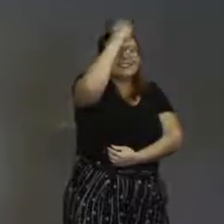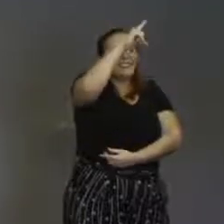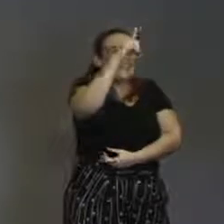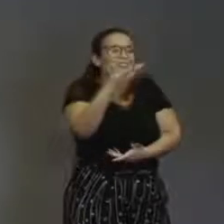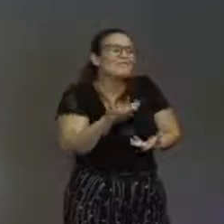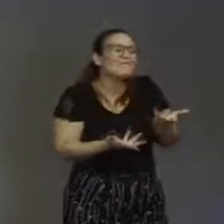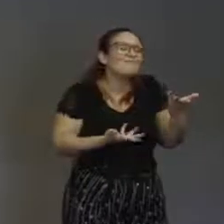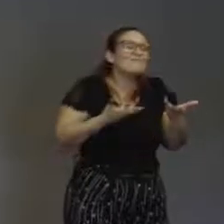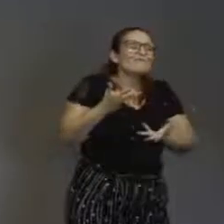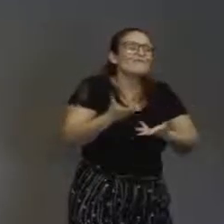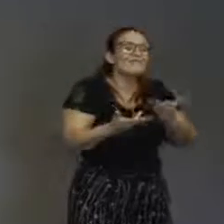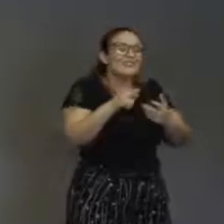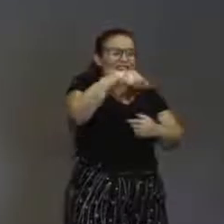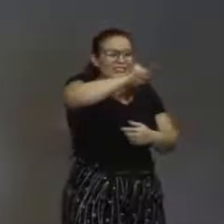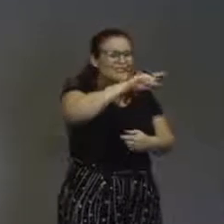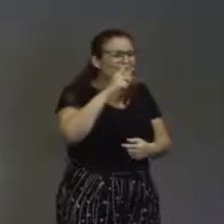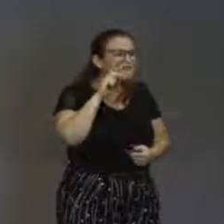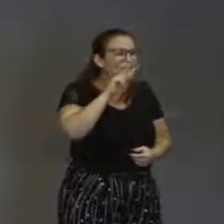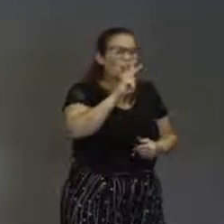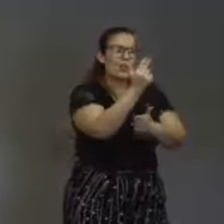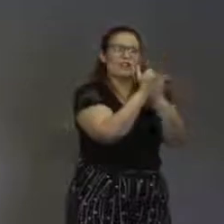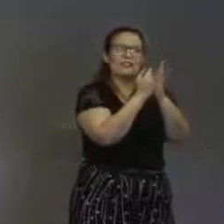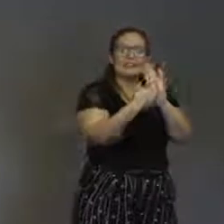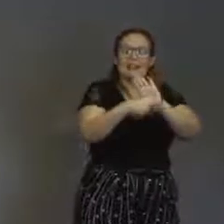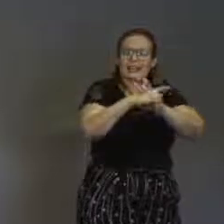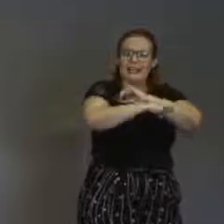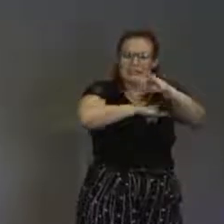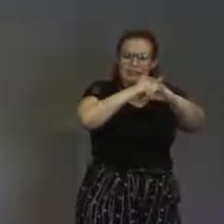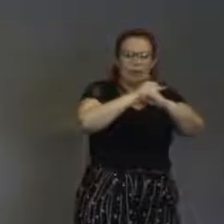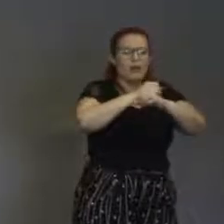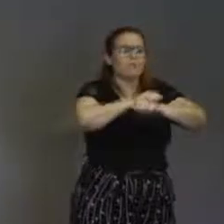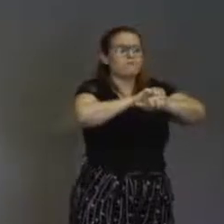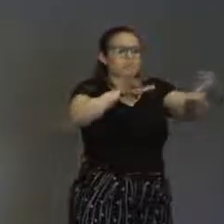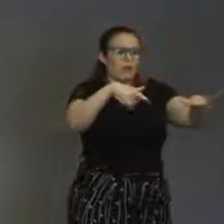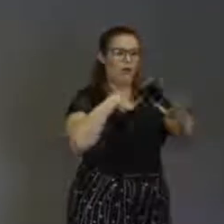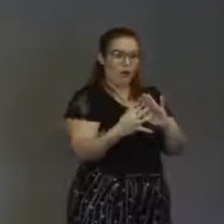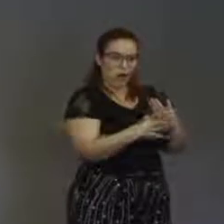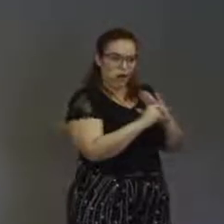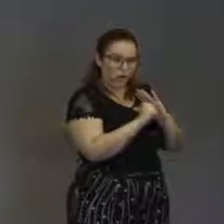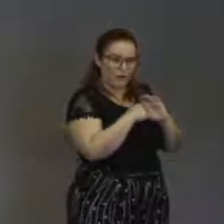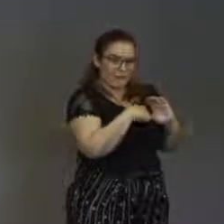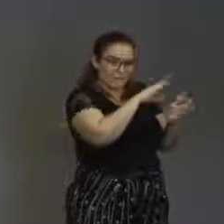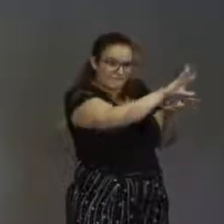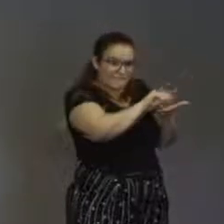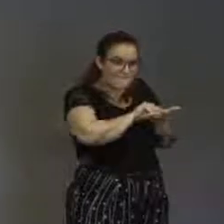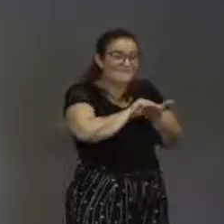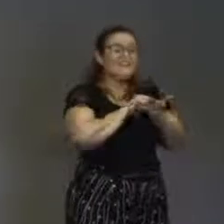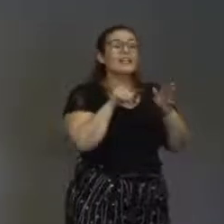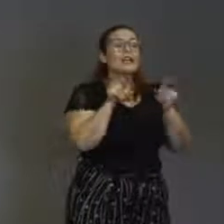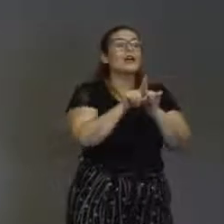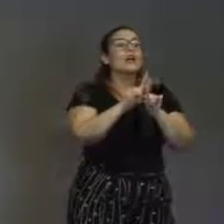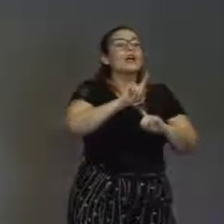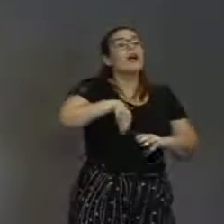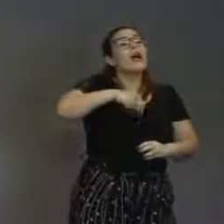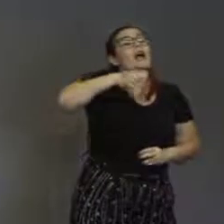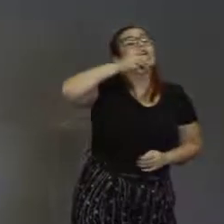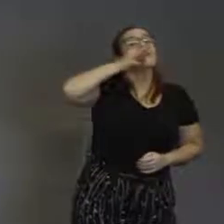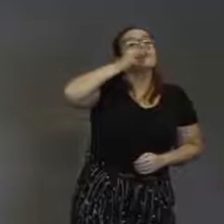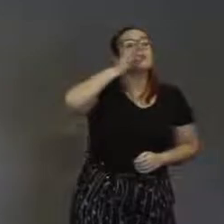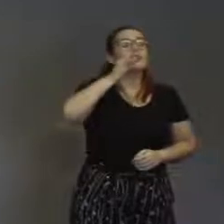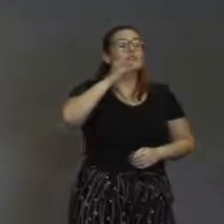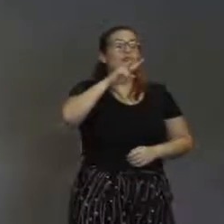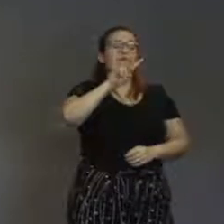sei se vocês viram um meme circulando aí há um tempo, eu achei divino, roubei até, de uma cafeteria na Virgínia,